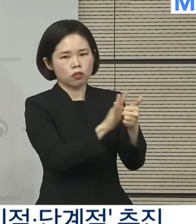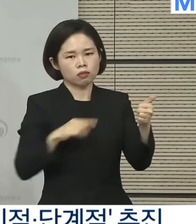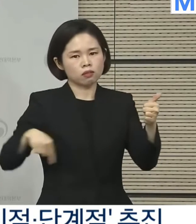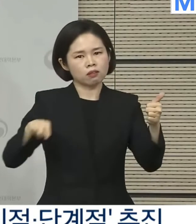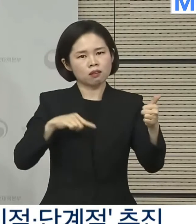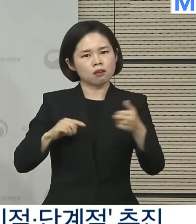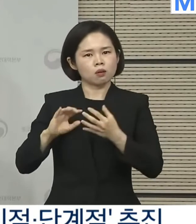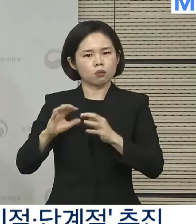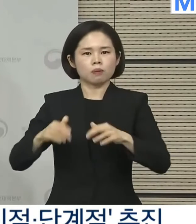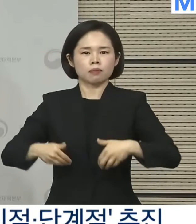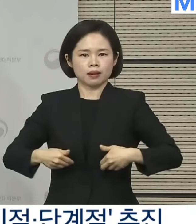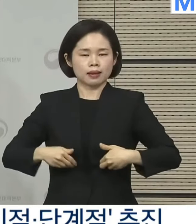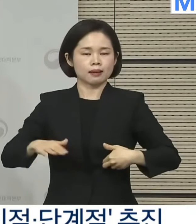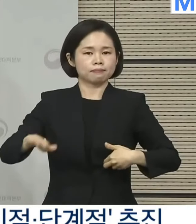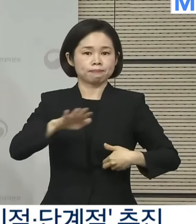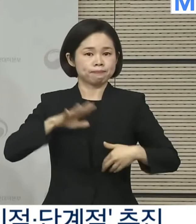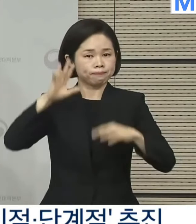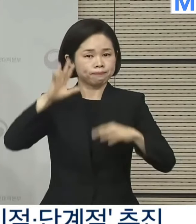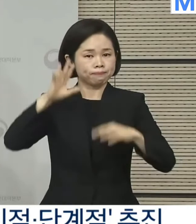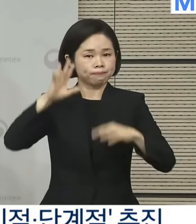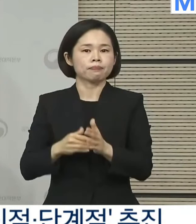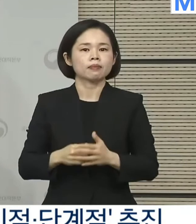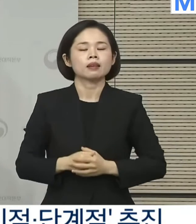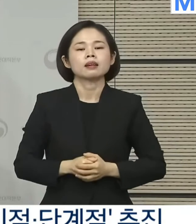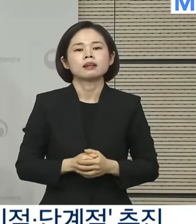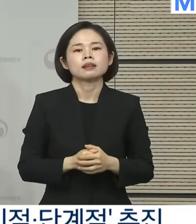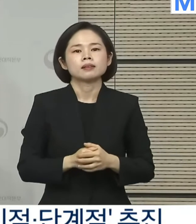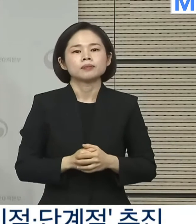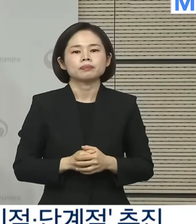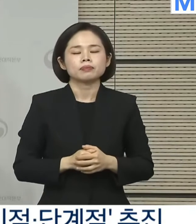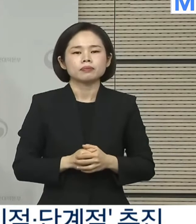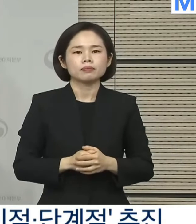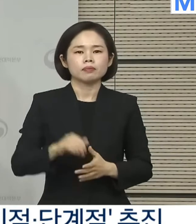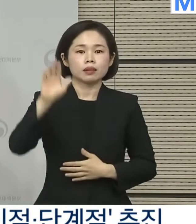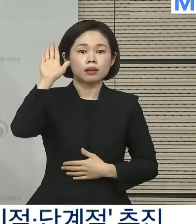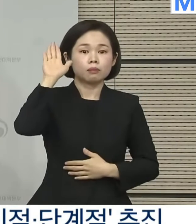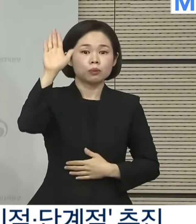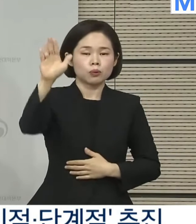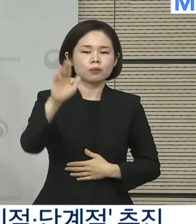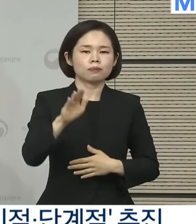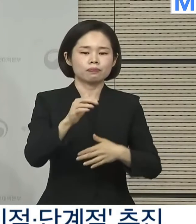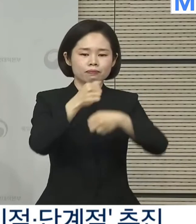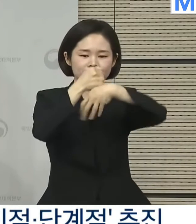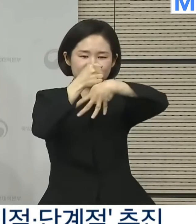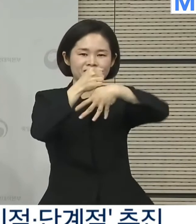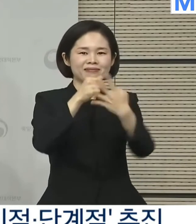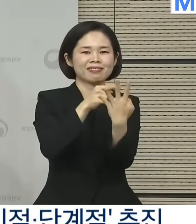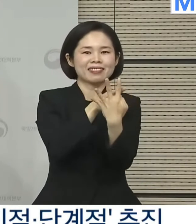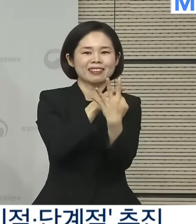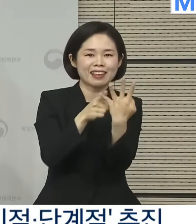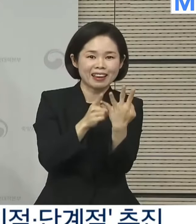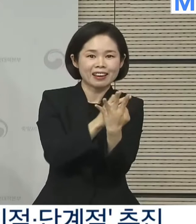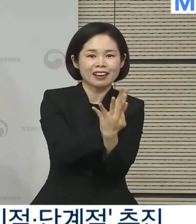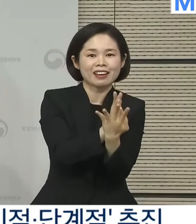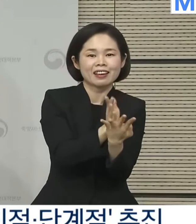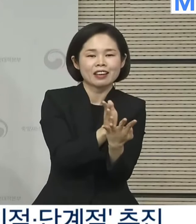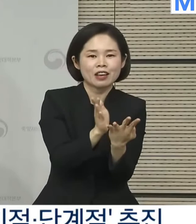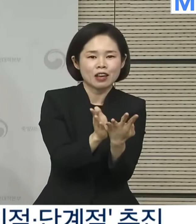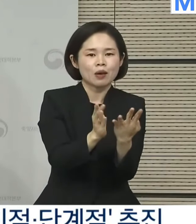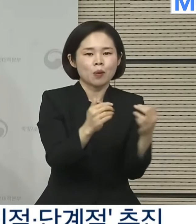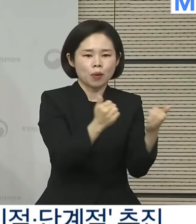된다고 의견을 나누었습니다. 앞으로 각 분야별 분과위원회를 조속히